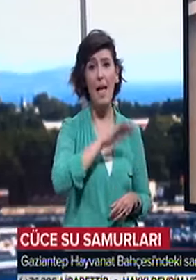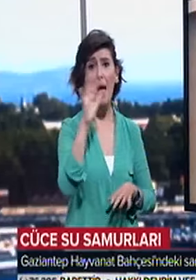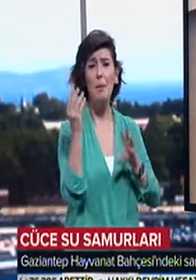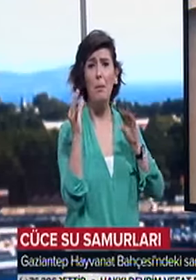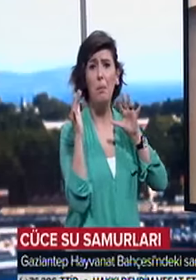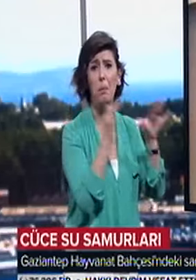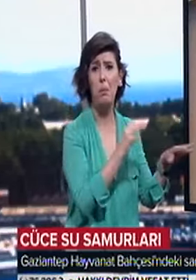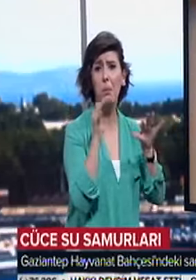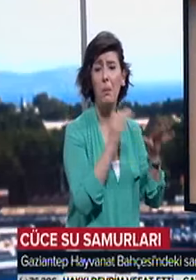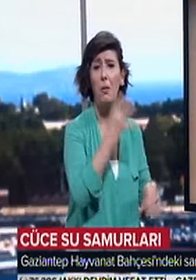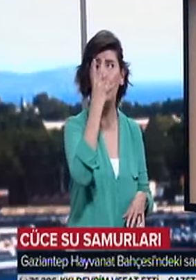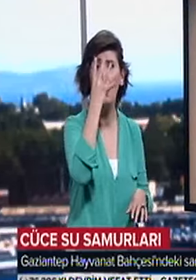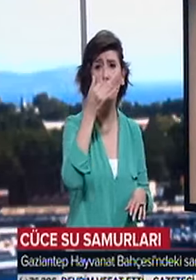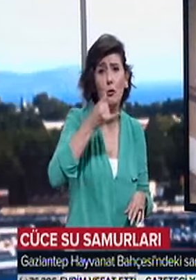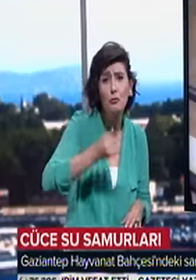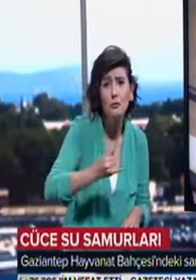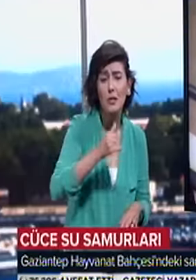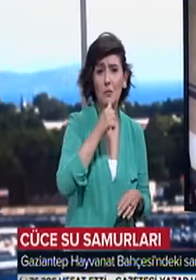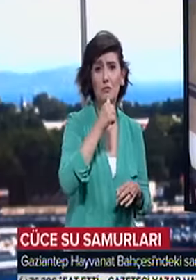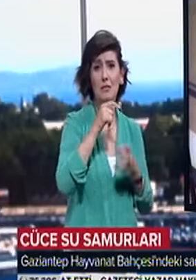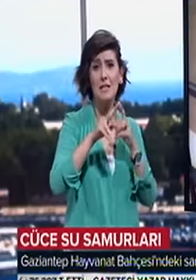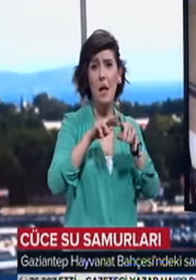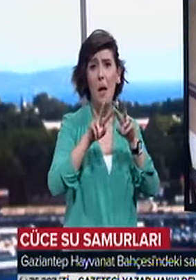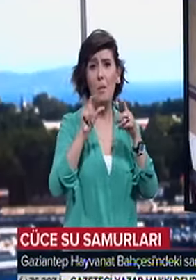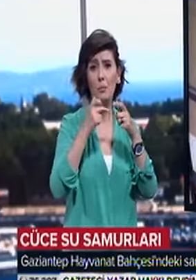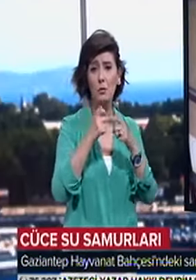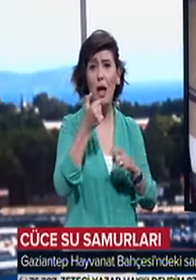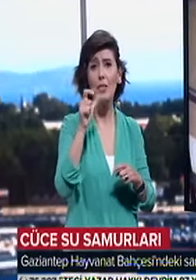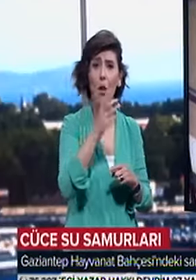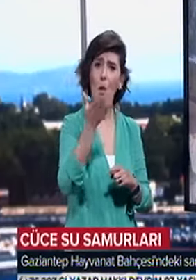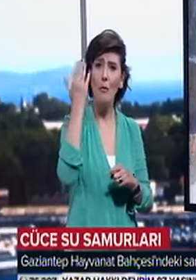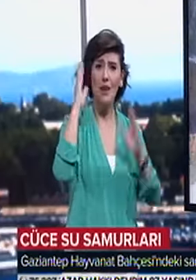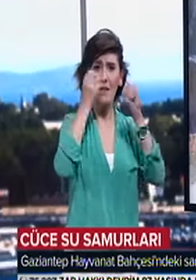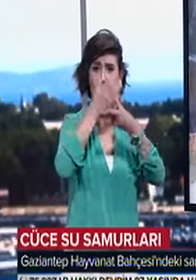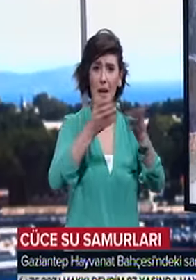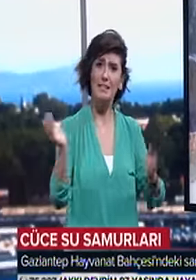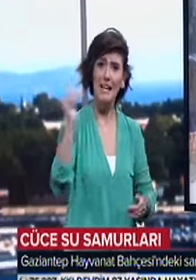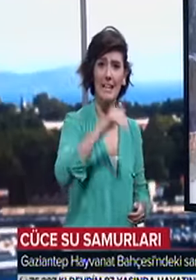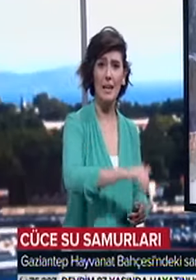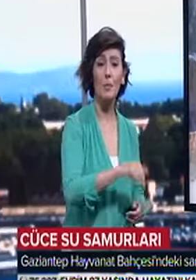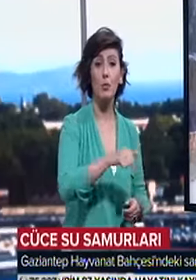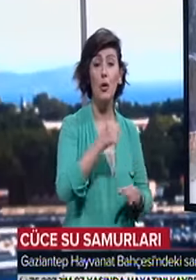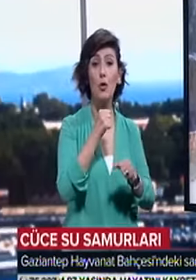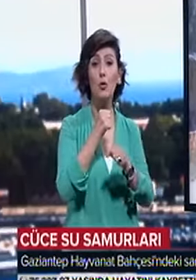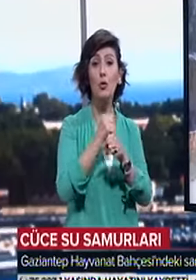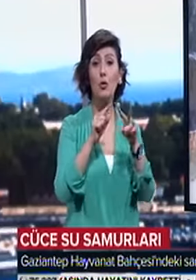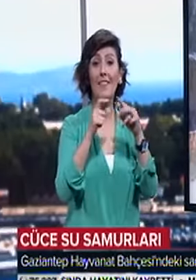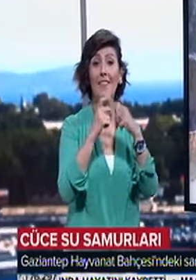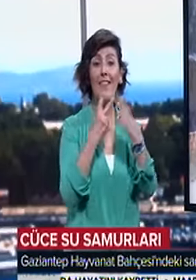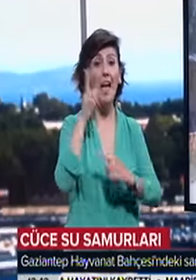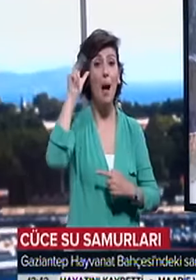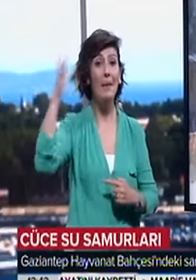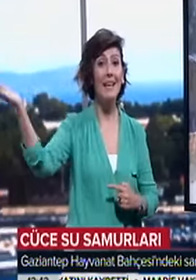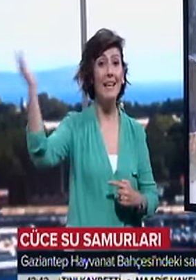İlgi odağı olan 4 cüce su samuru 6 ay önce hayvanat bahçesine getirildi. Bunları Güney Amerika'dan getirdik. Bu hayvanlar